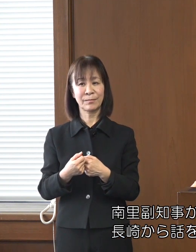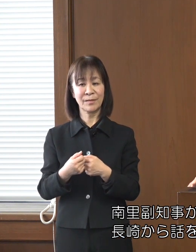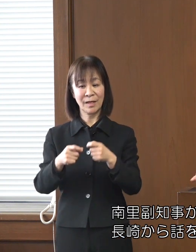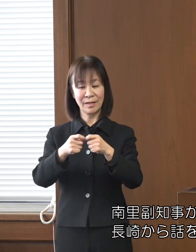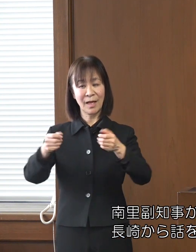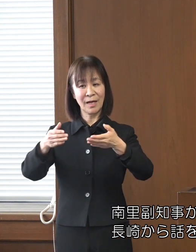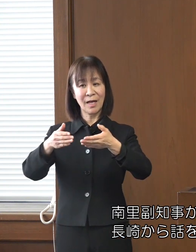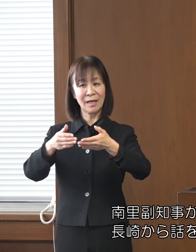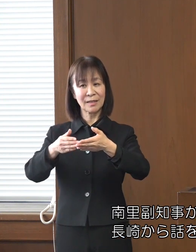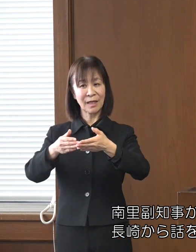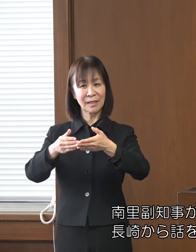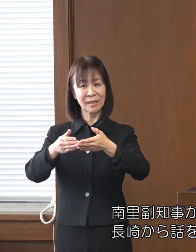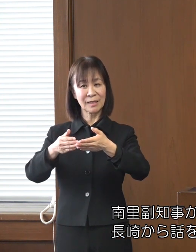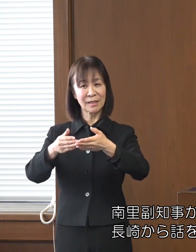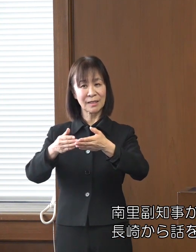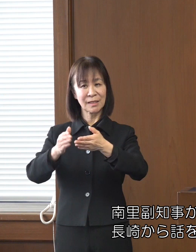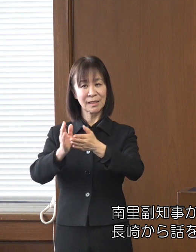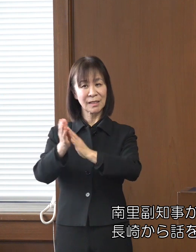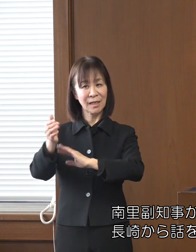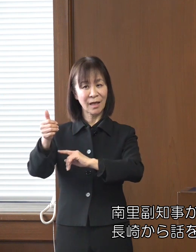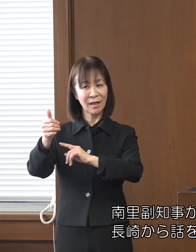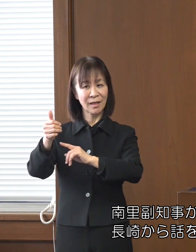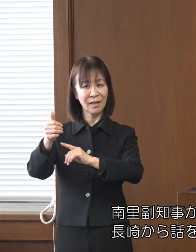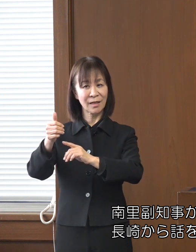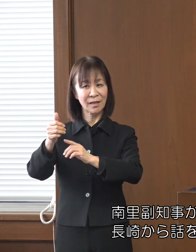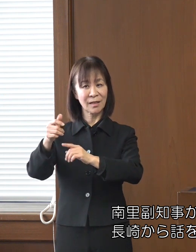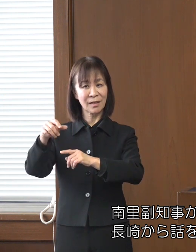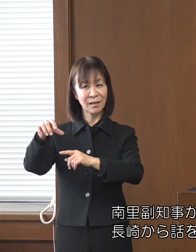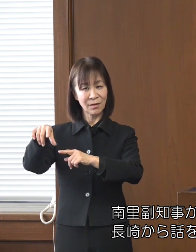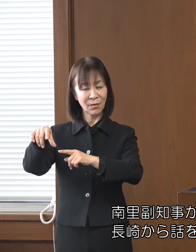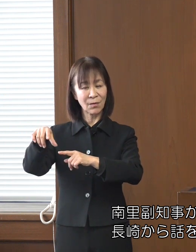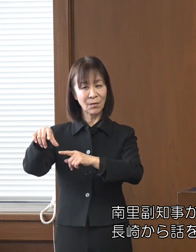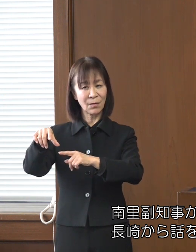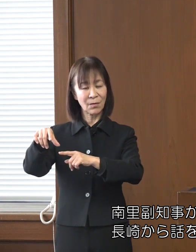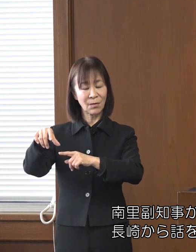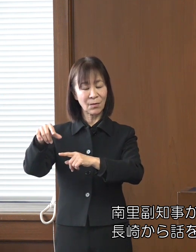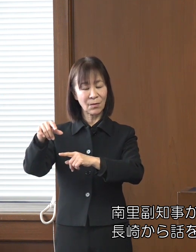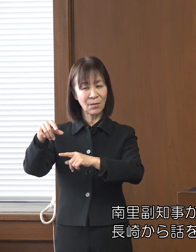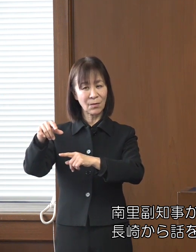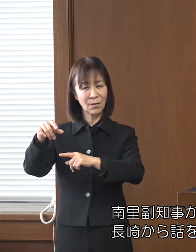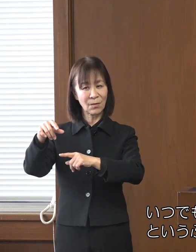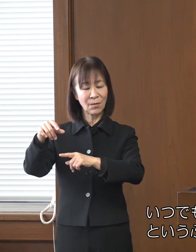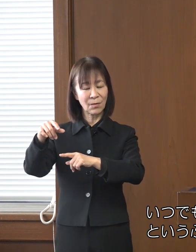長崎、何歳から長崎から話をしたい